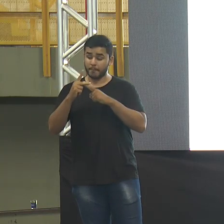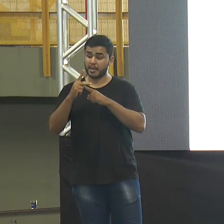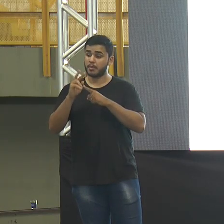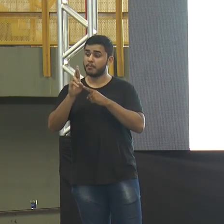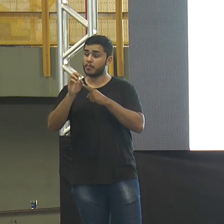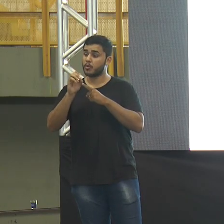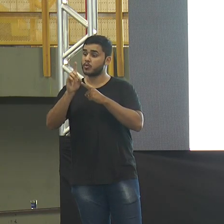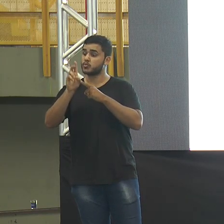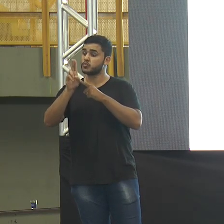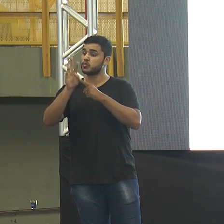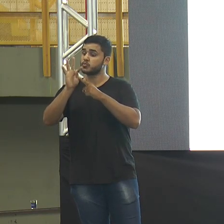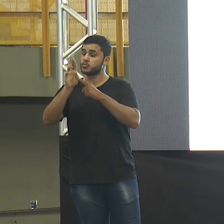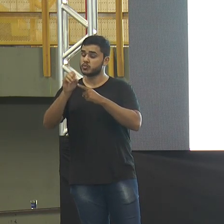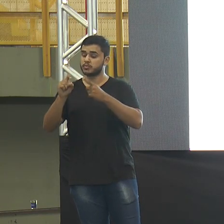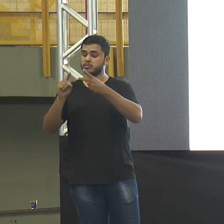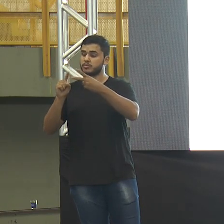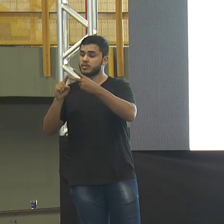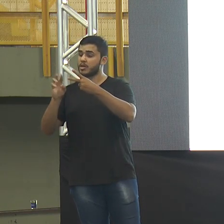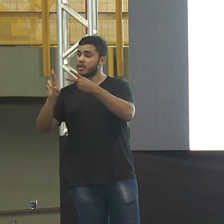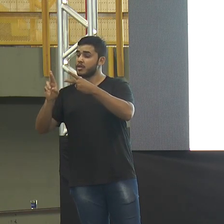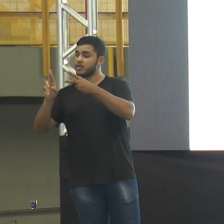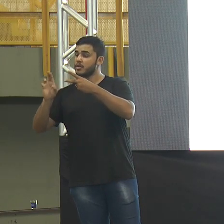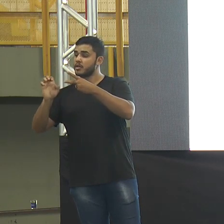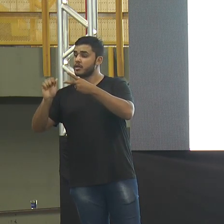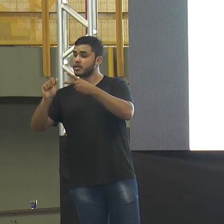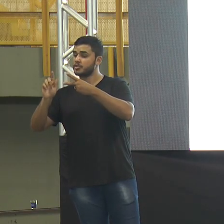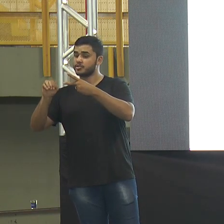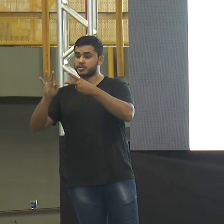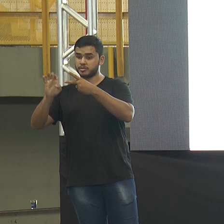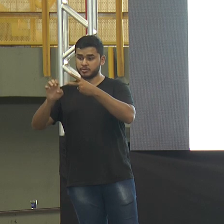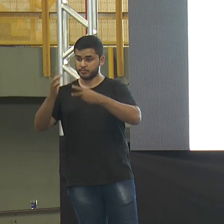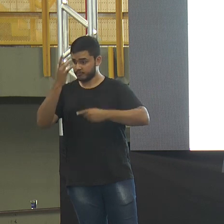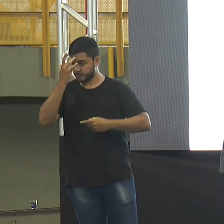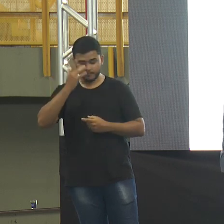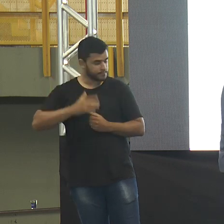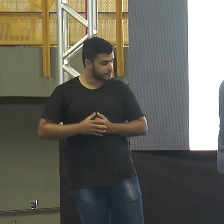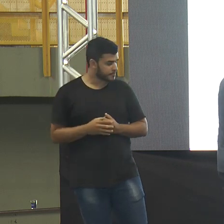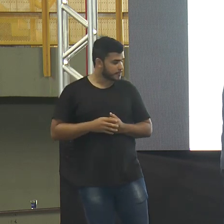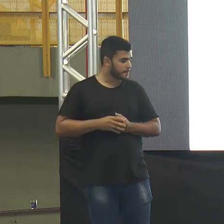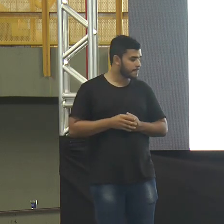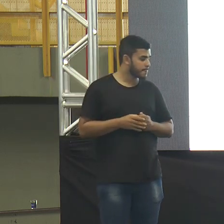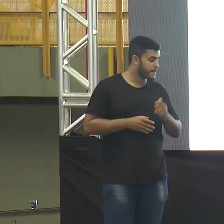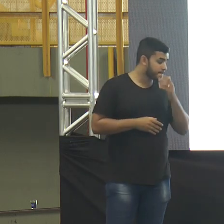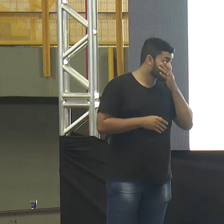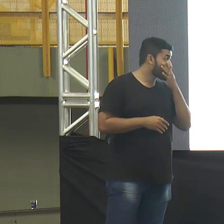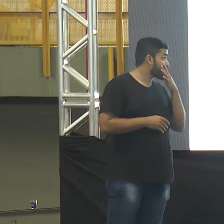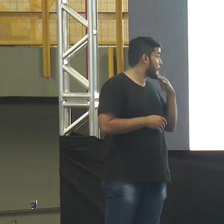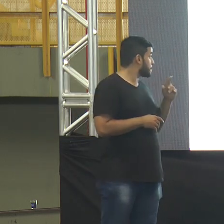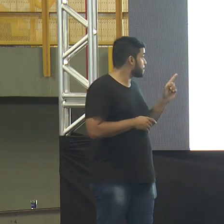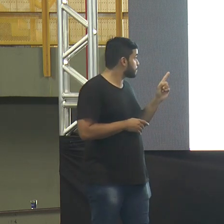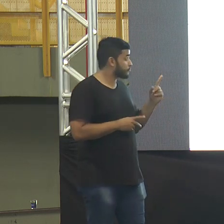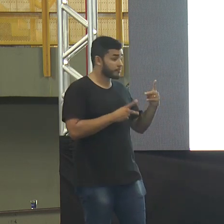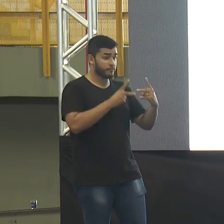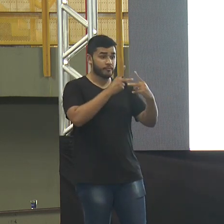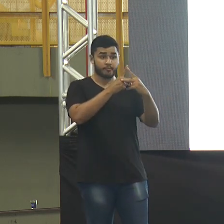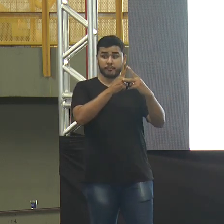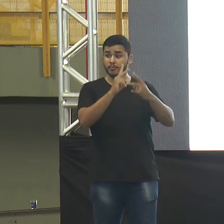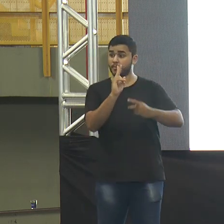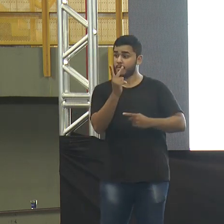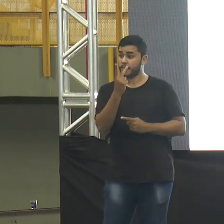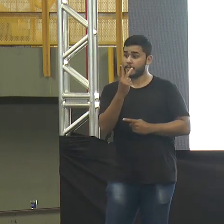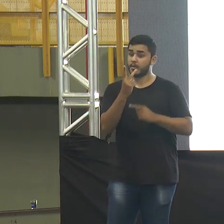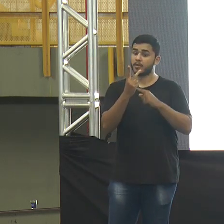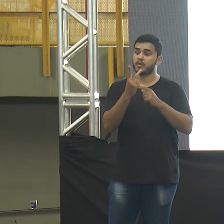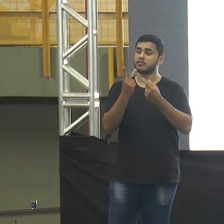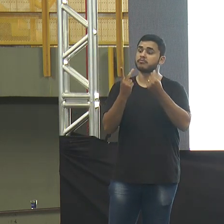dica, voltando. Toda vida que esse ΔH, ó, toda vida que essa conta, o valor for menor que